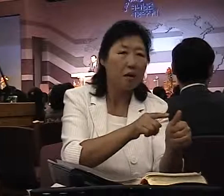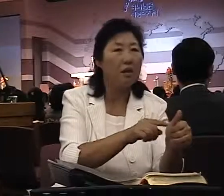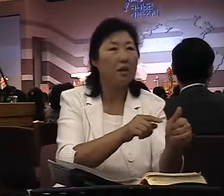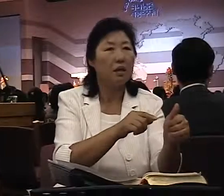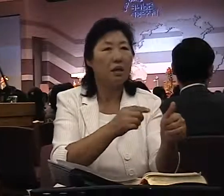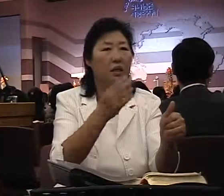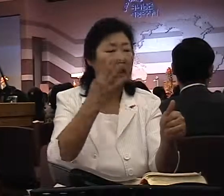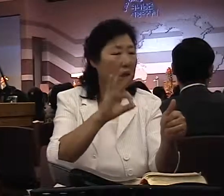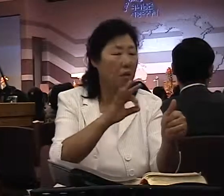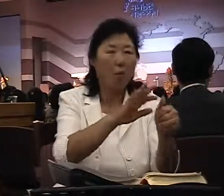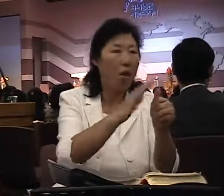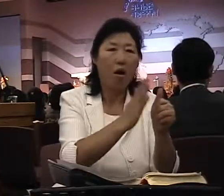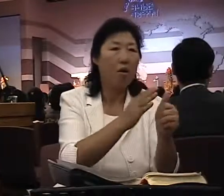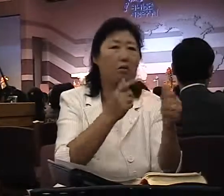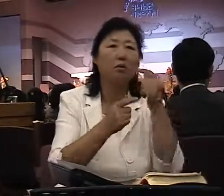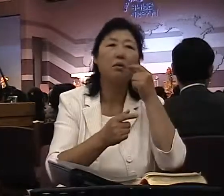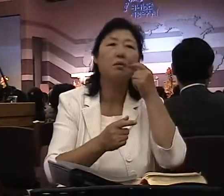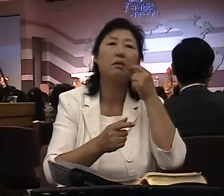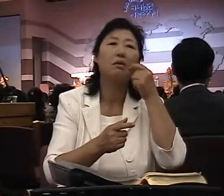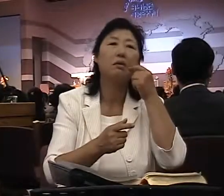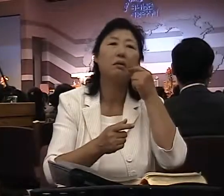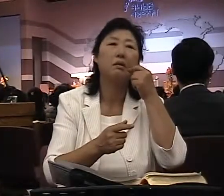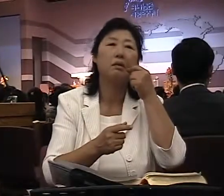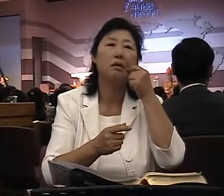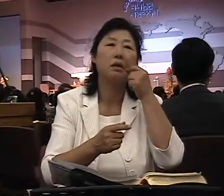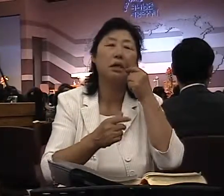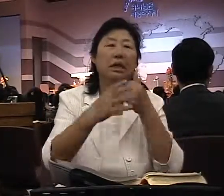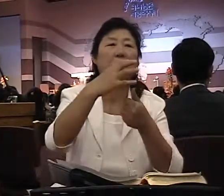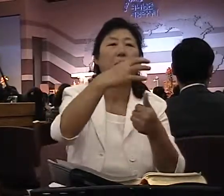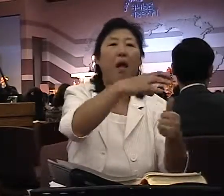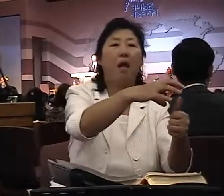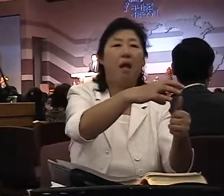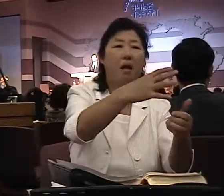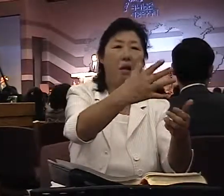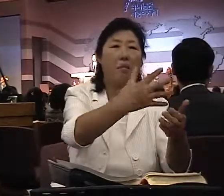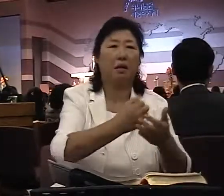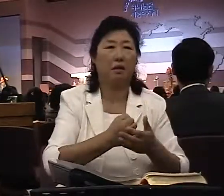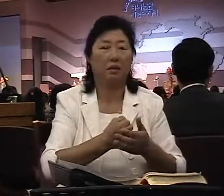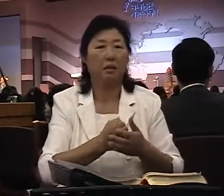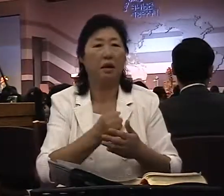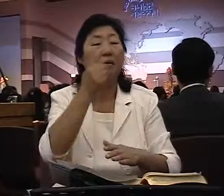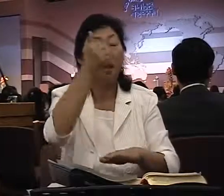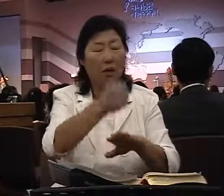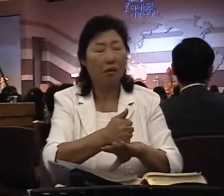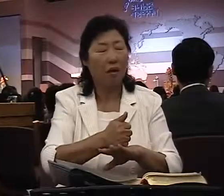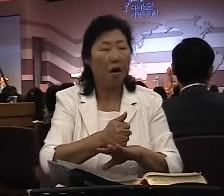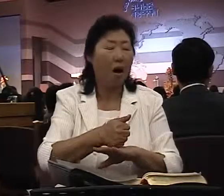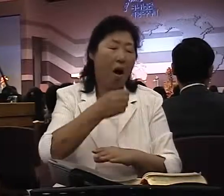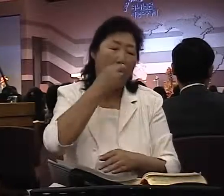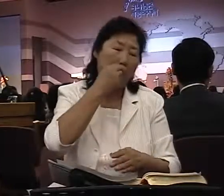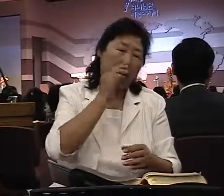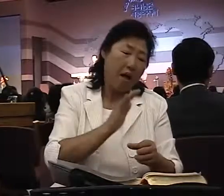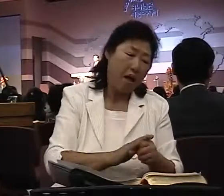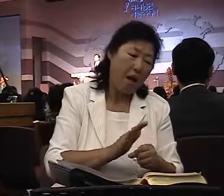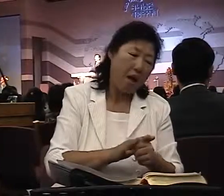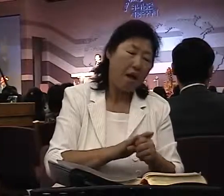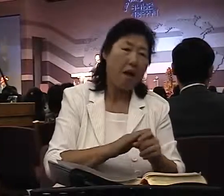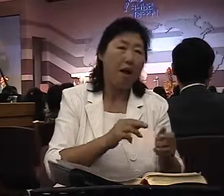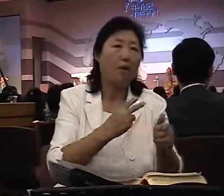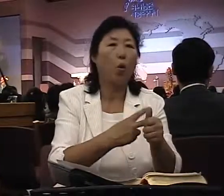안 하더라고요. 못하더라고요. 못하더라고요. 지배를 받더라고요. 지배. 나중에는 하도 어이가 없어서 교수님께서, 아니 너 예수